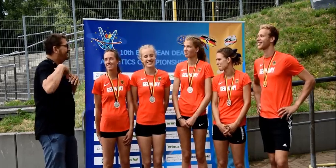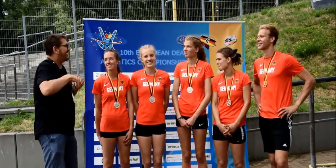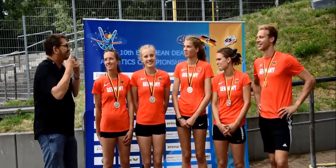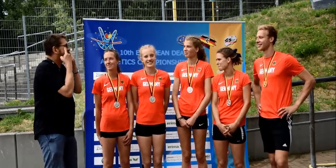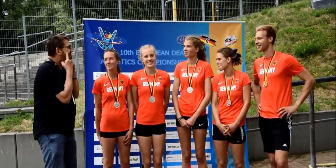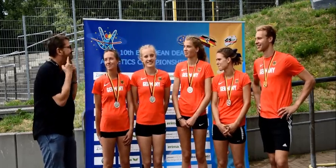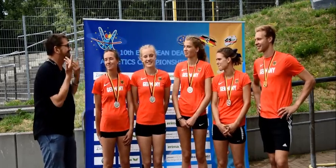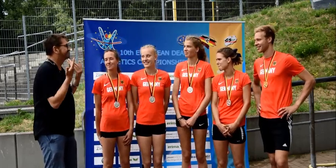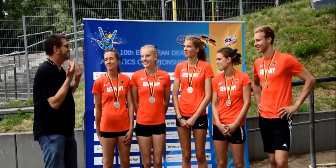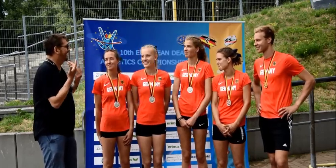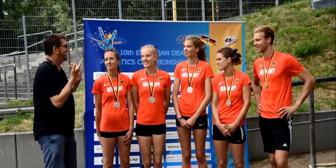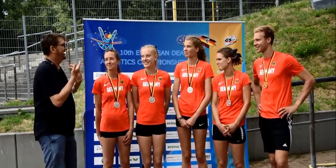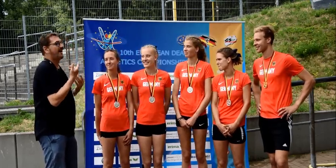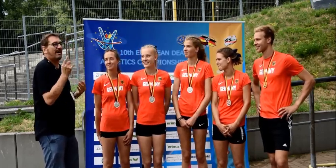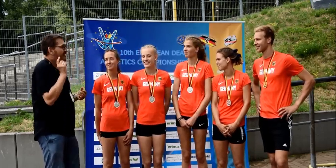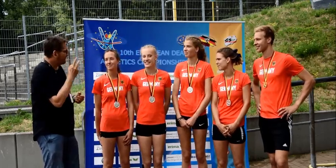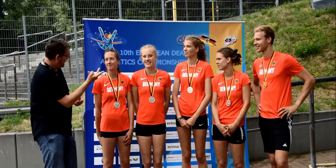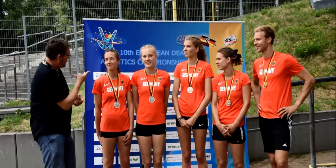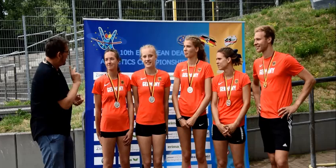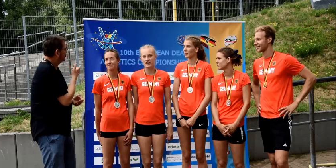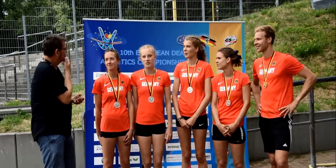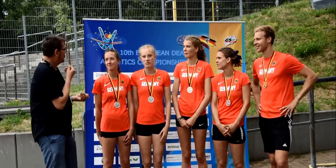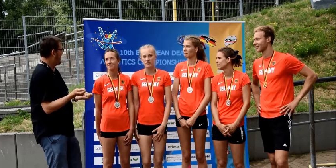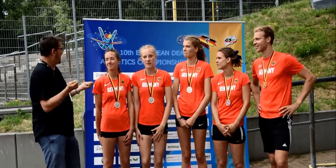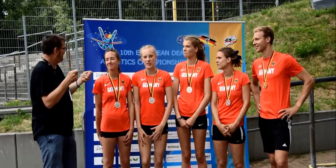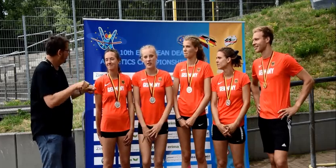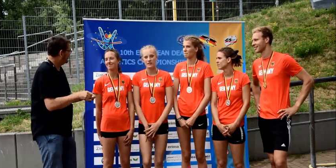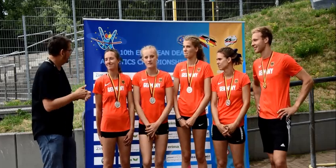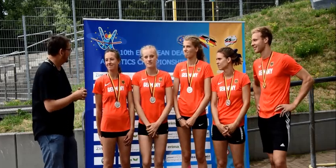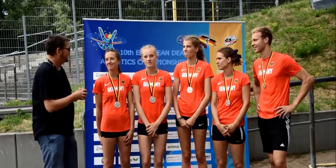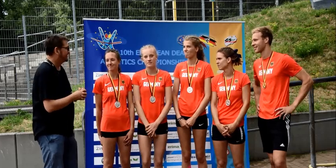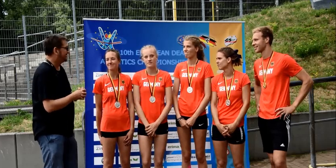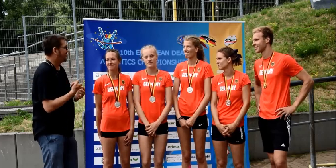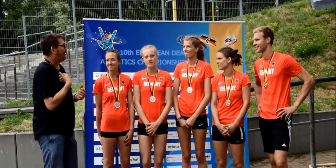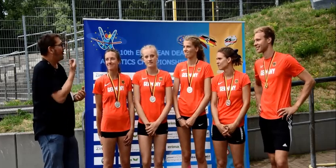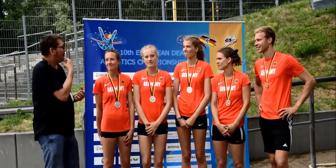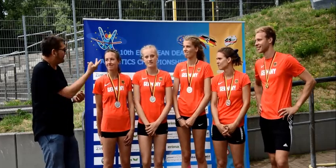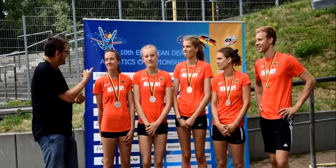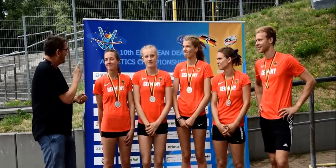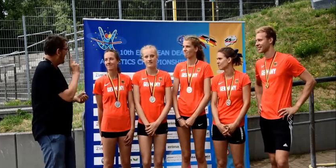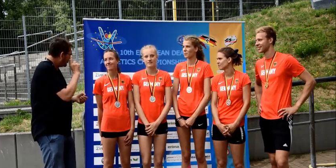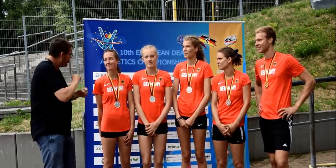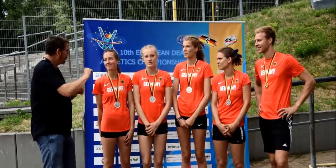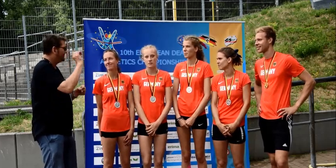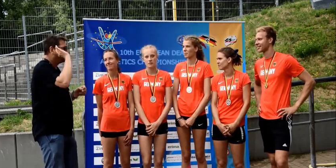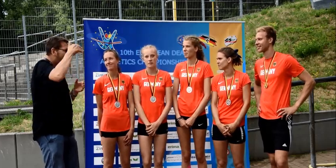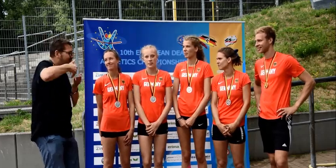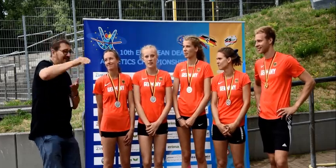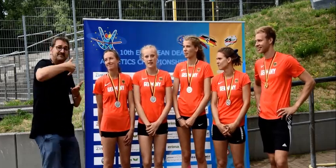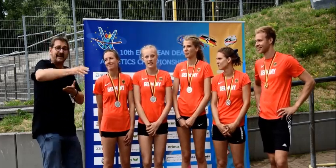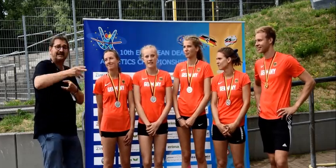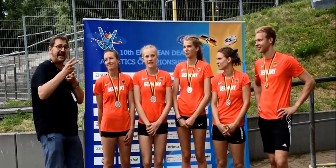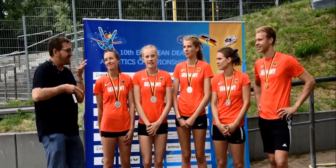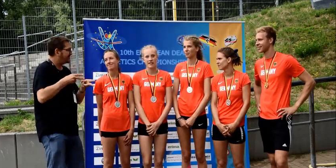das leider zu Ende, die Europameisterschaft. Aber es ist ein toller Abschluss für euch. Und ich hoffe mal, dass ihr in Zukunft